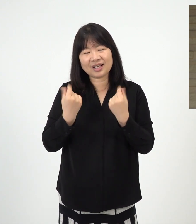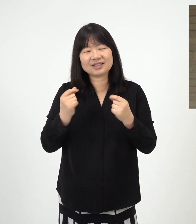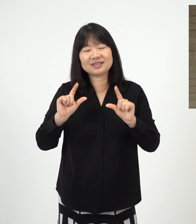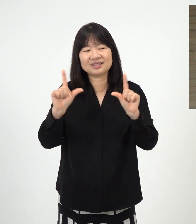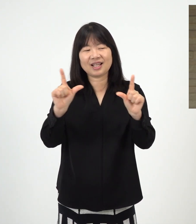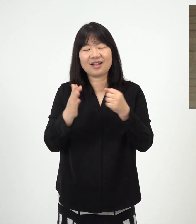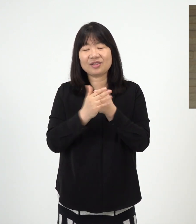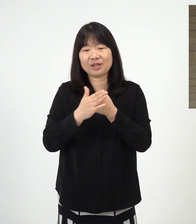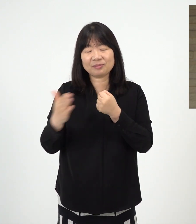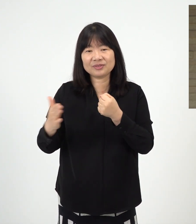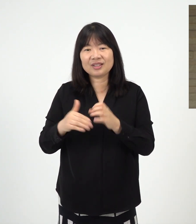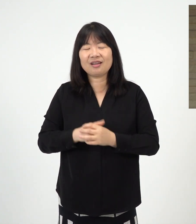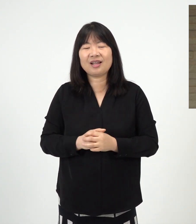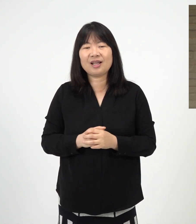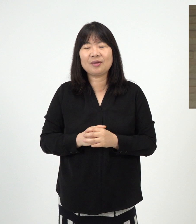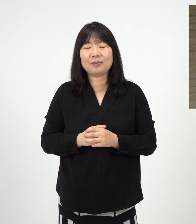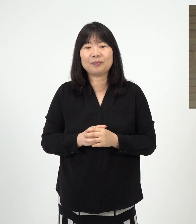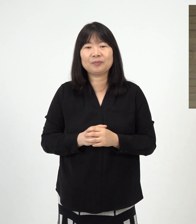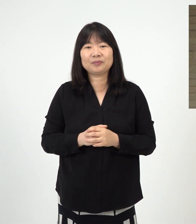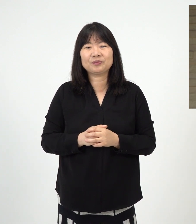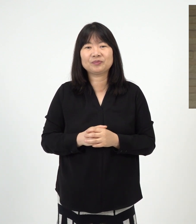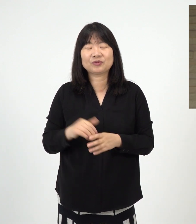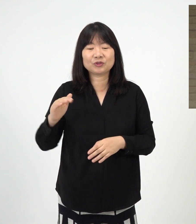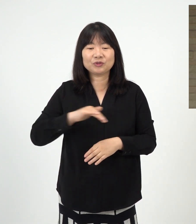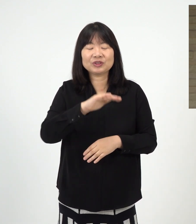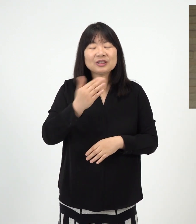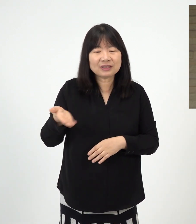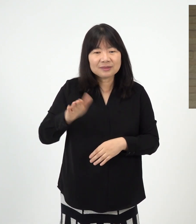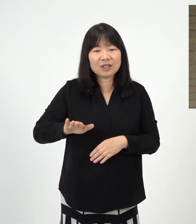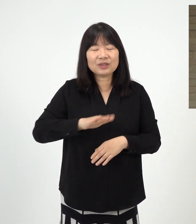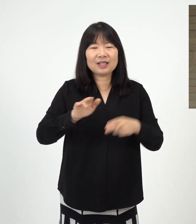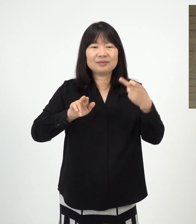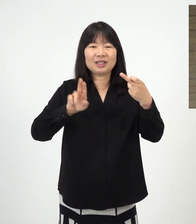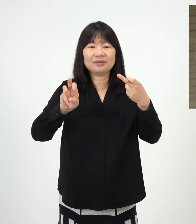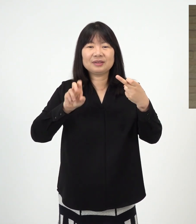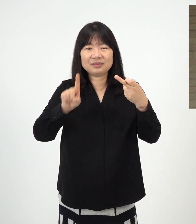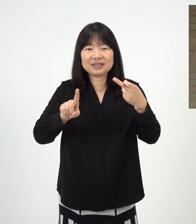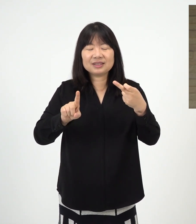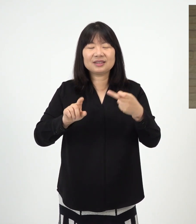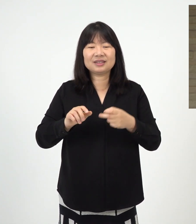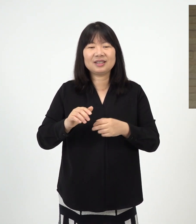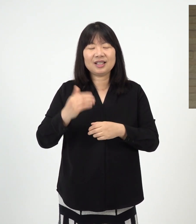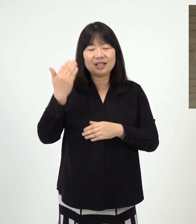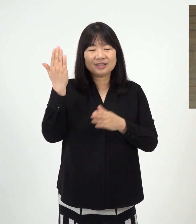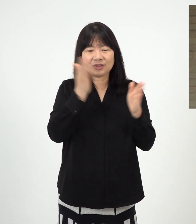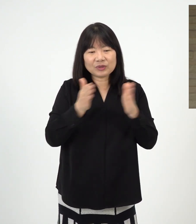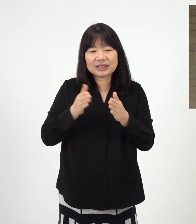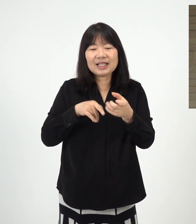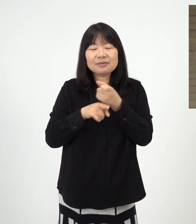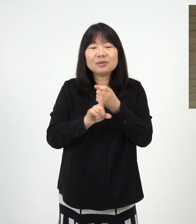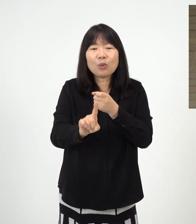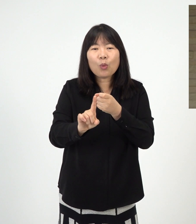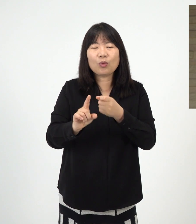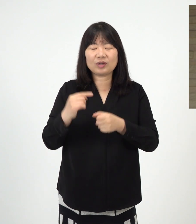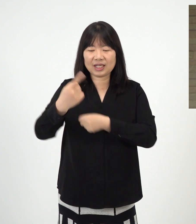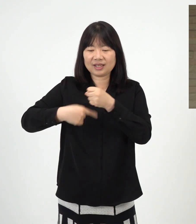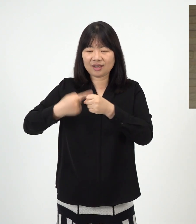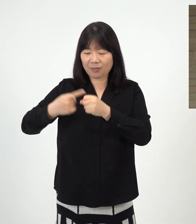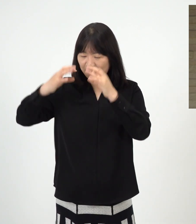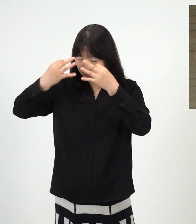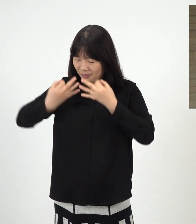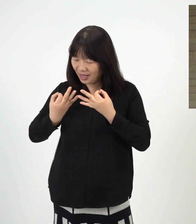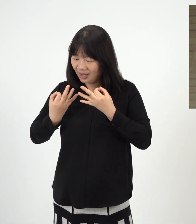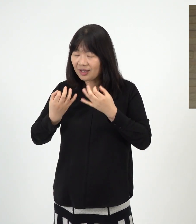우리는 이렇게 매듭을 짓는 의미는 다시 한번 지난 1년을 돌아보고